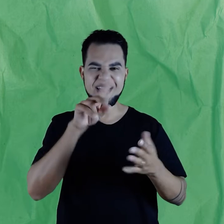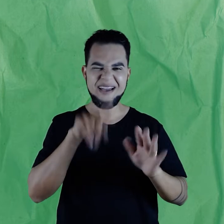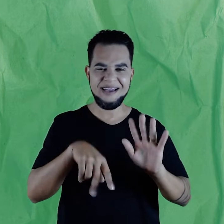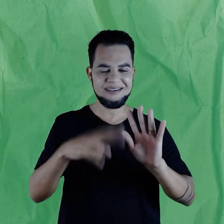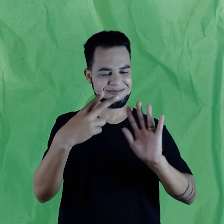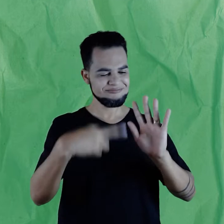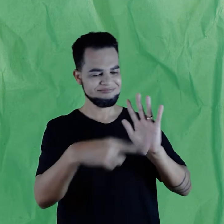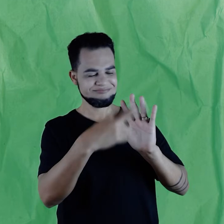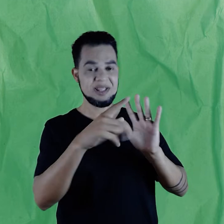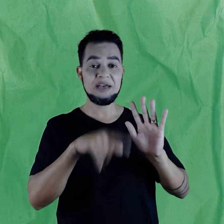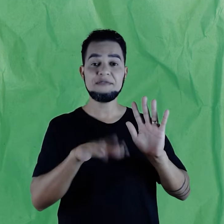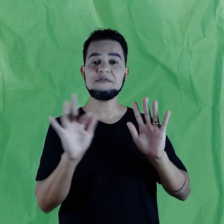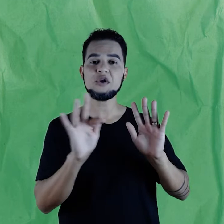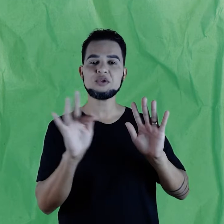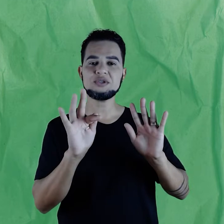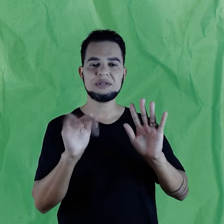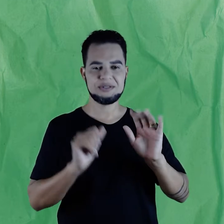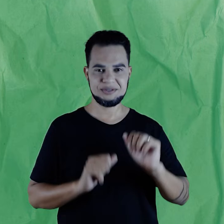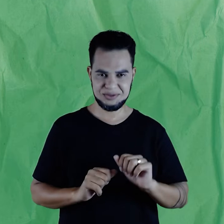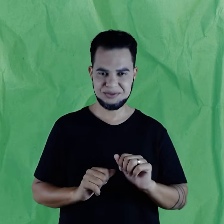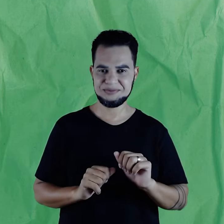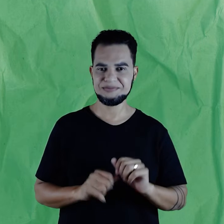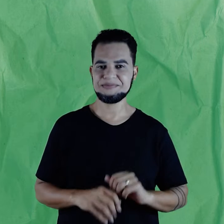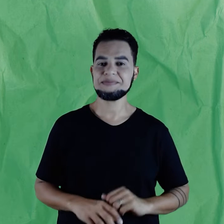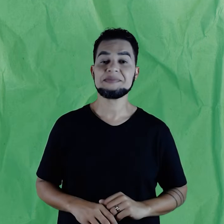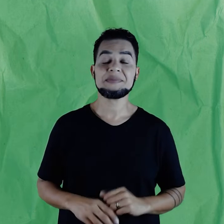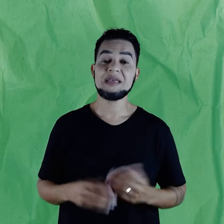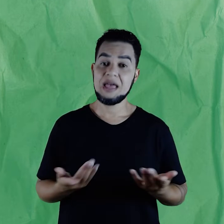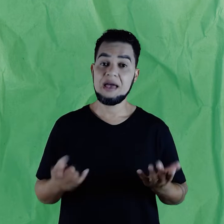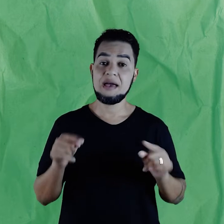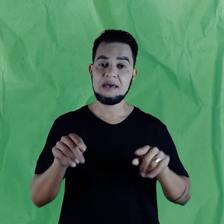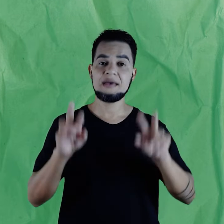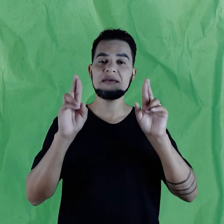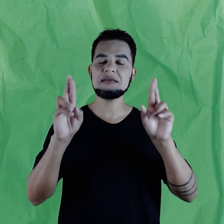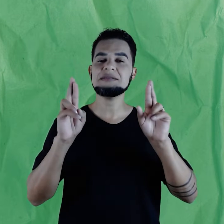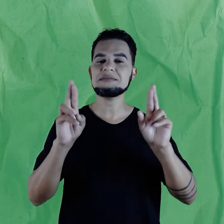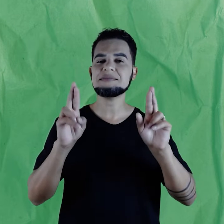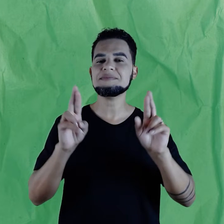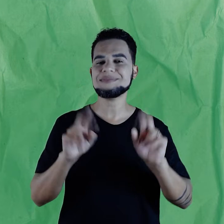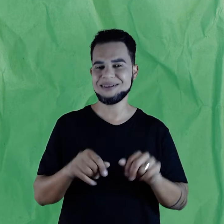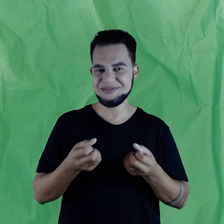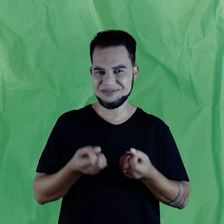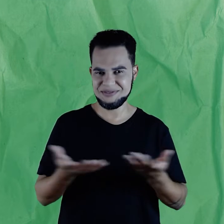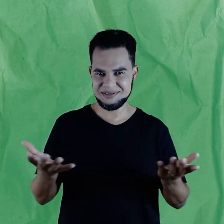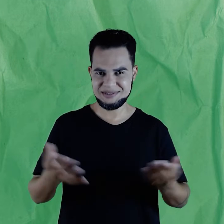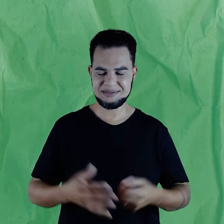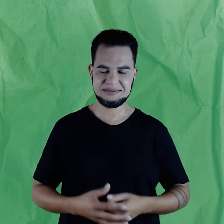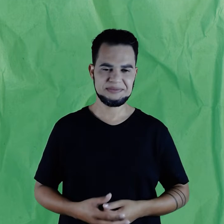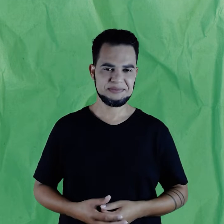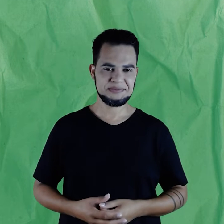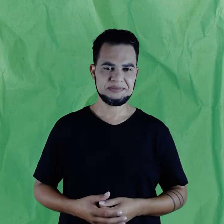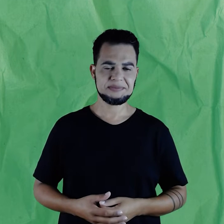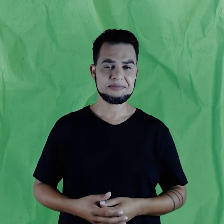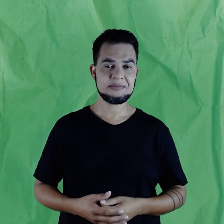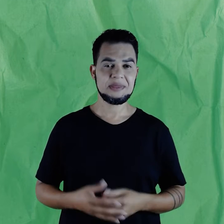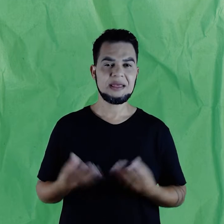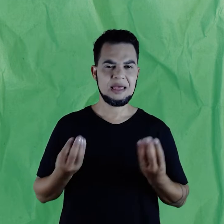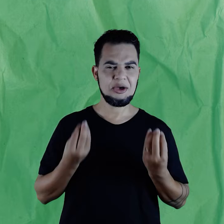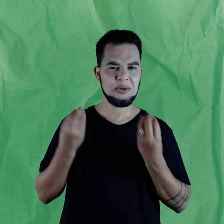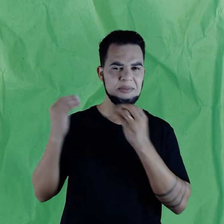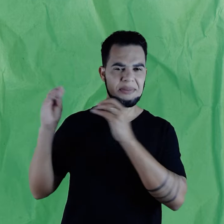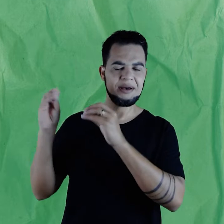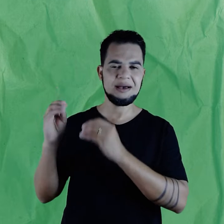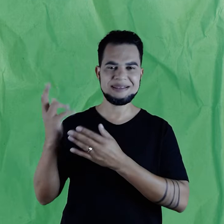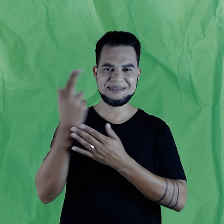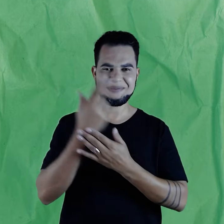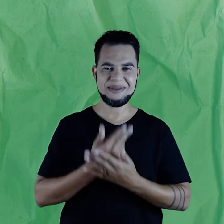o front-end quem fica encarregado de disponibilizar. Eu trouxe essa imagem